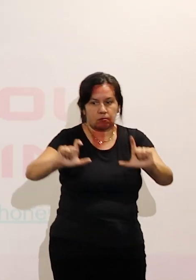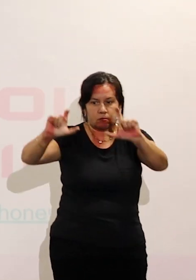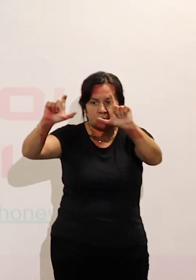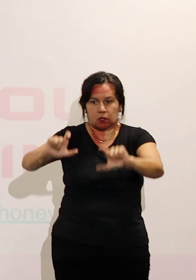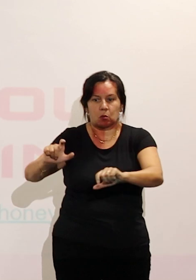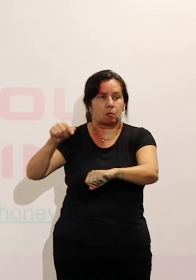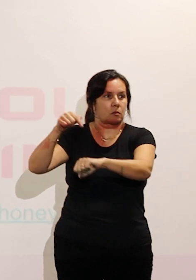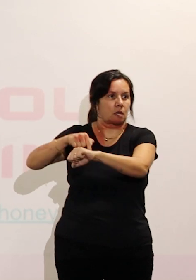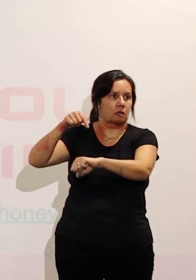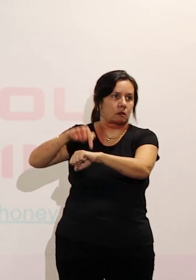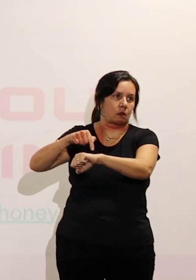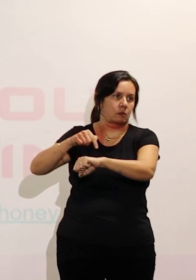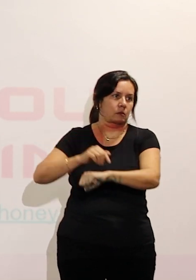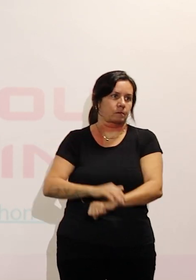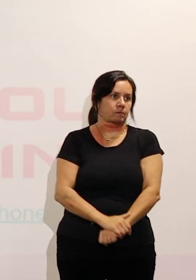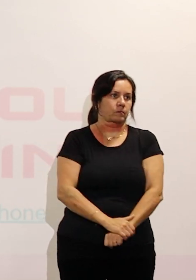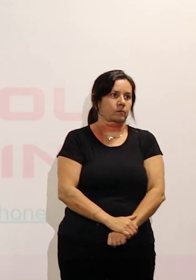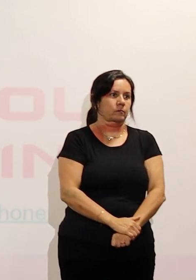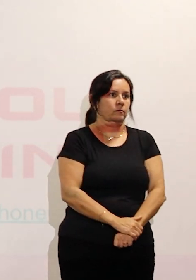tempo.